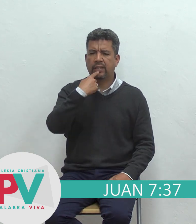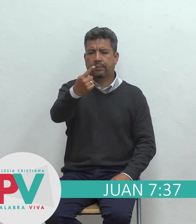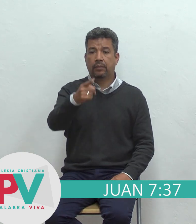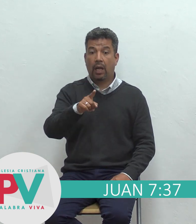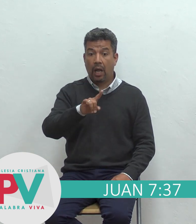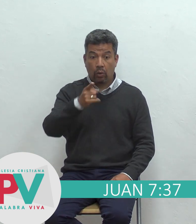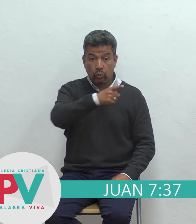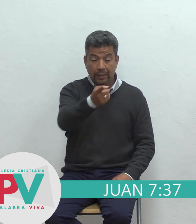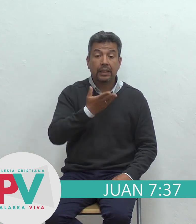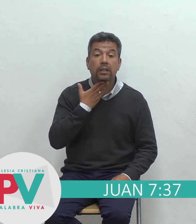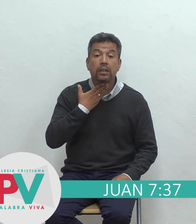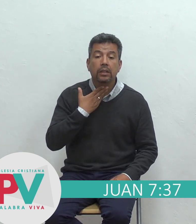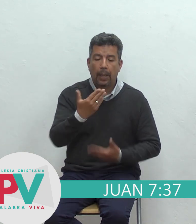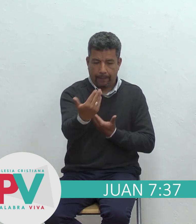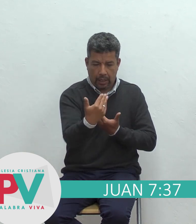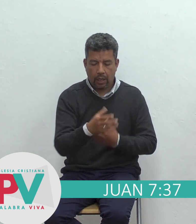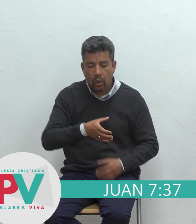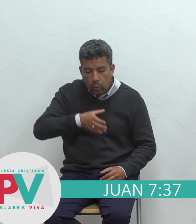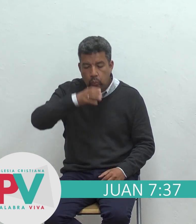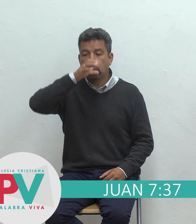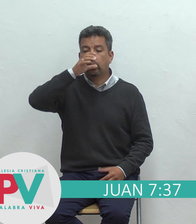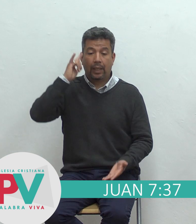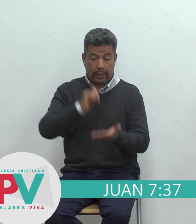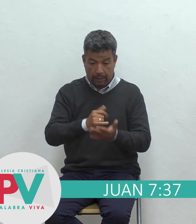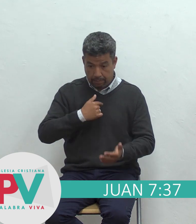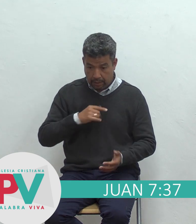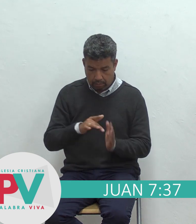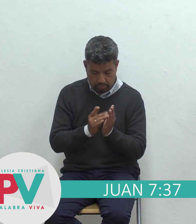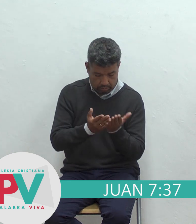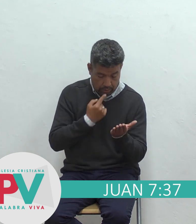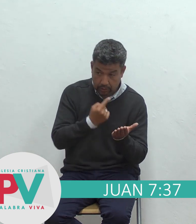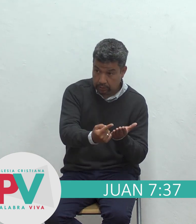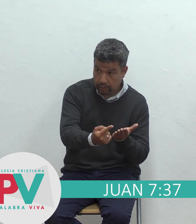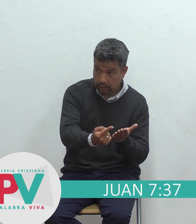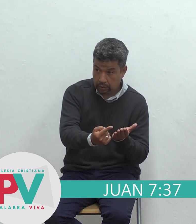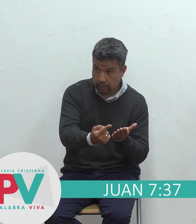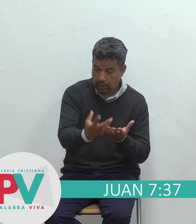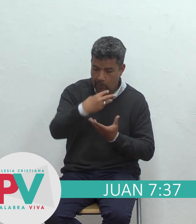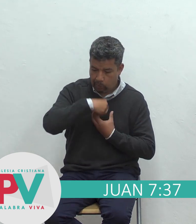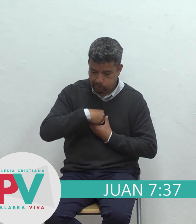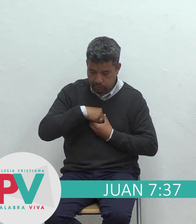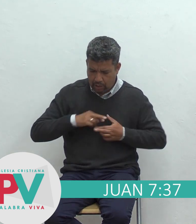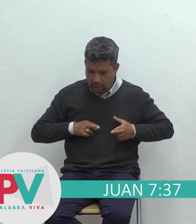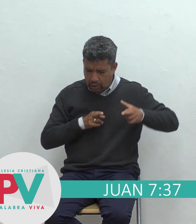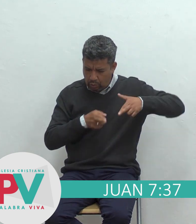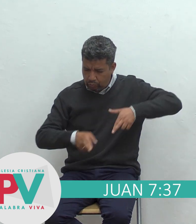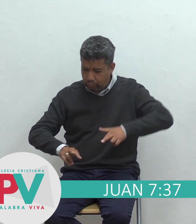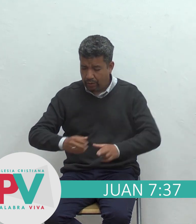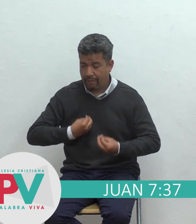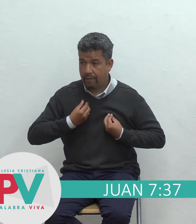tiene sed, venga a mí y beba. El que cree en mí, como dice la Escritura, de su interior correrán ríos de agua